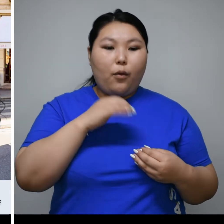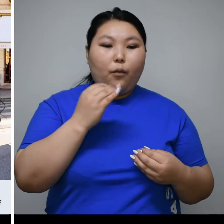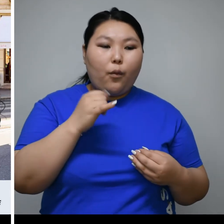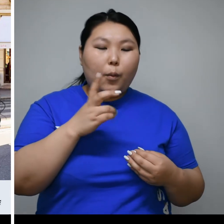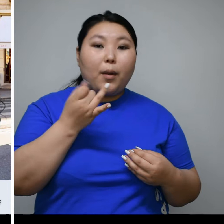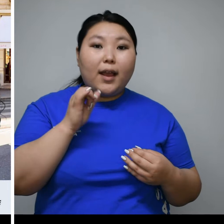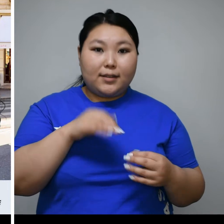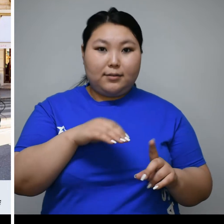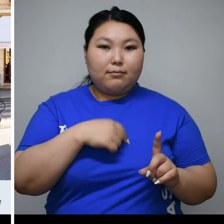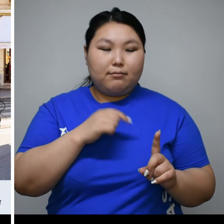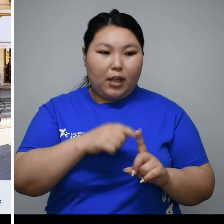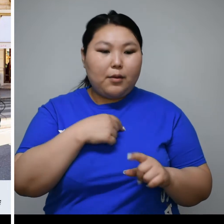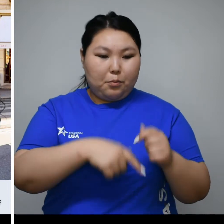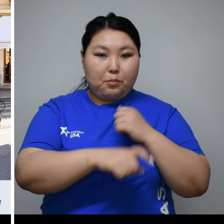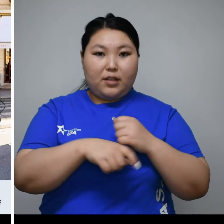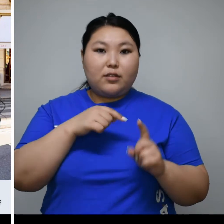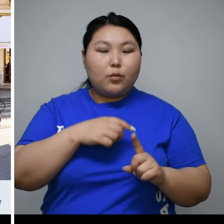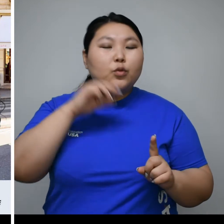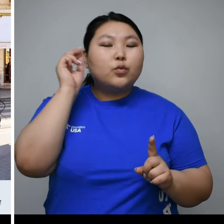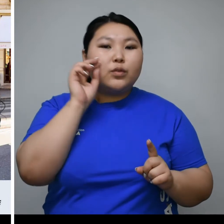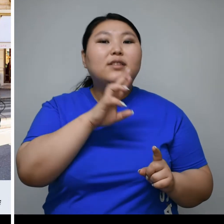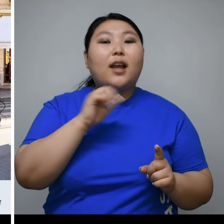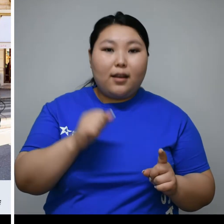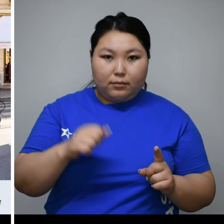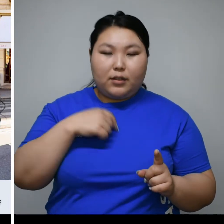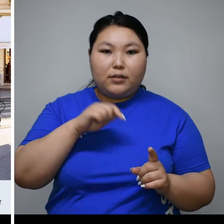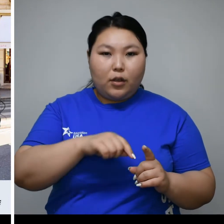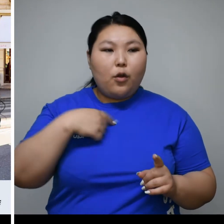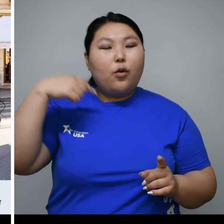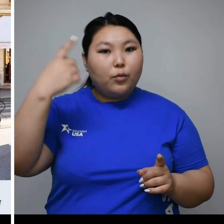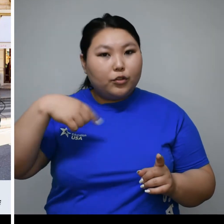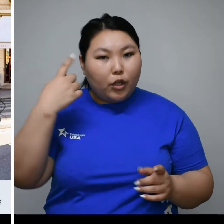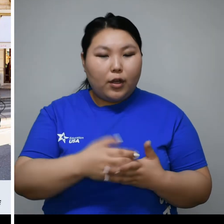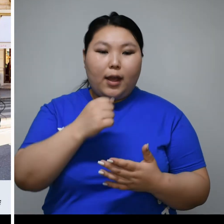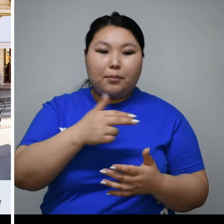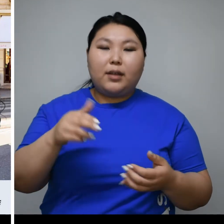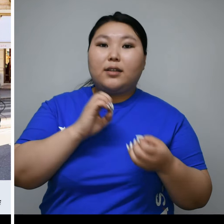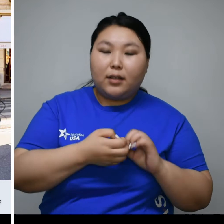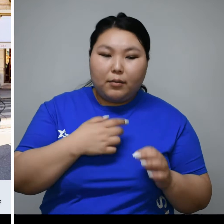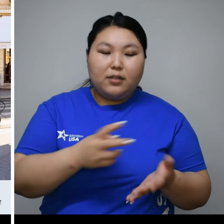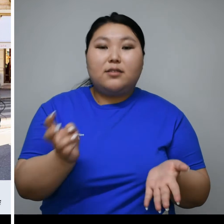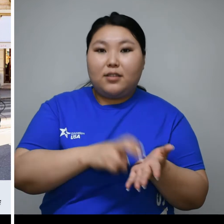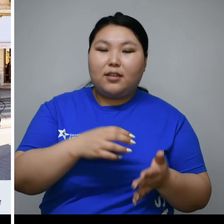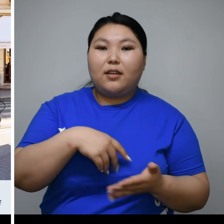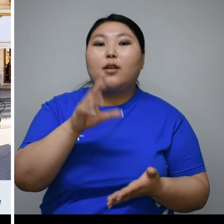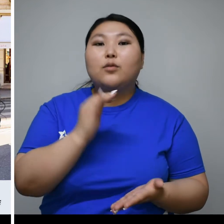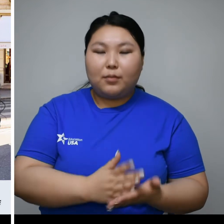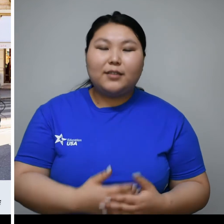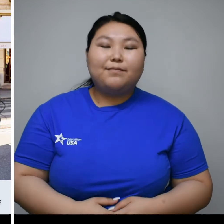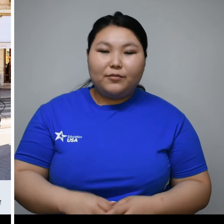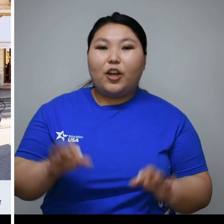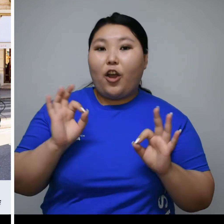би Fulbright-аар энэ мэрэгчлэр сурья гэд яг тэрийг бодоод апплай хийгээ тэнцчгээд байж